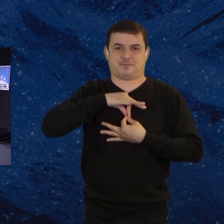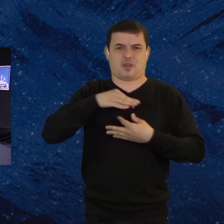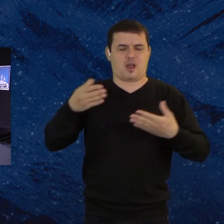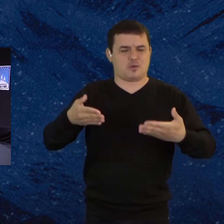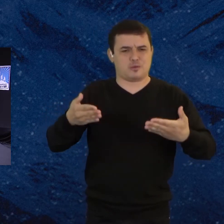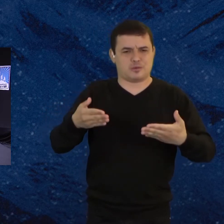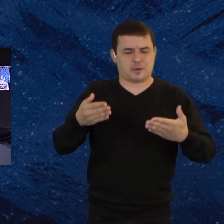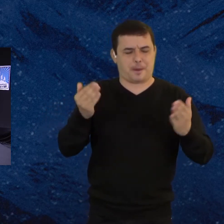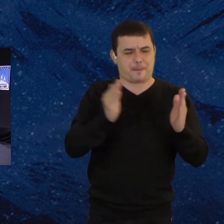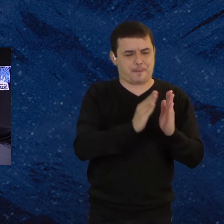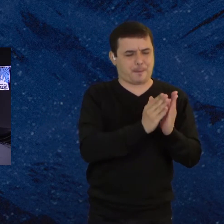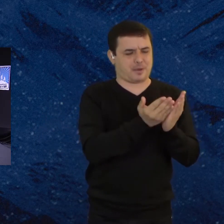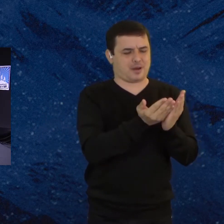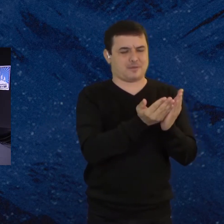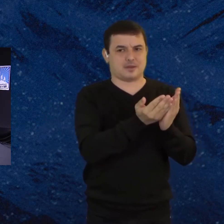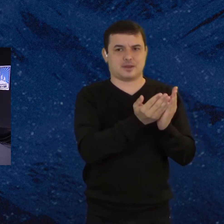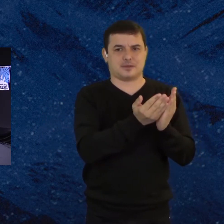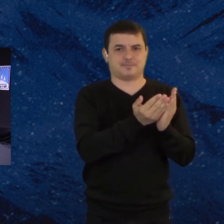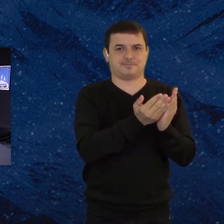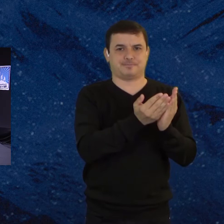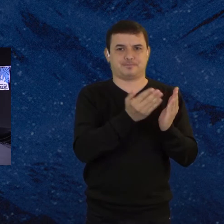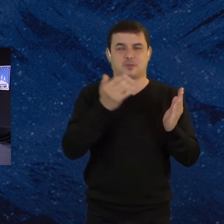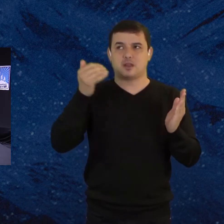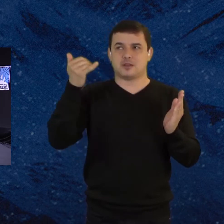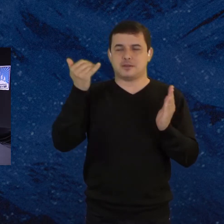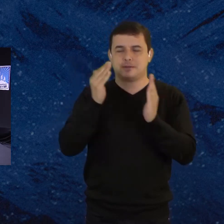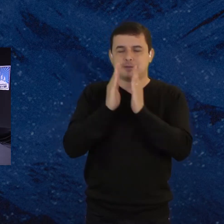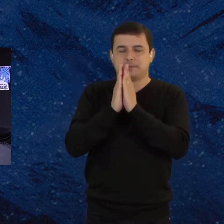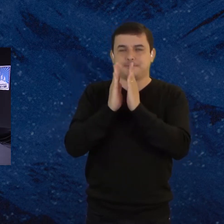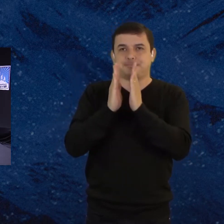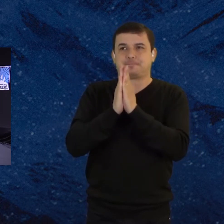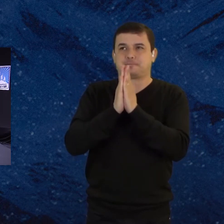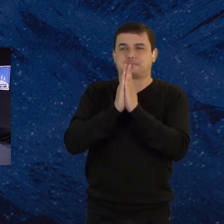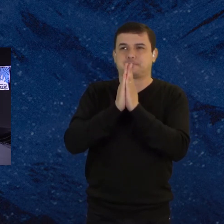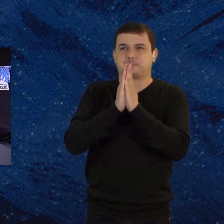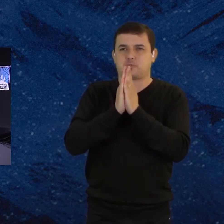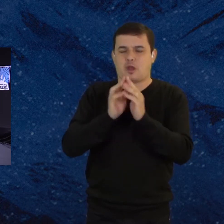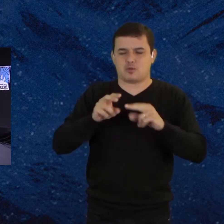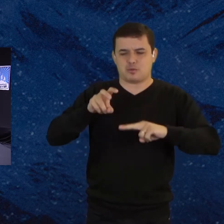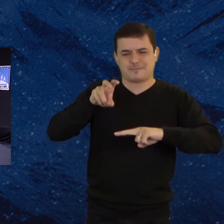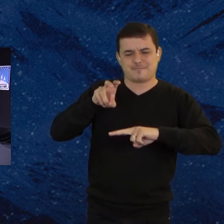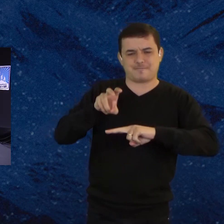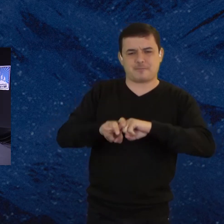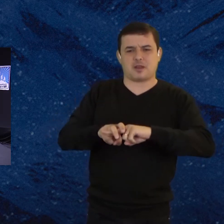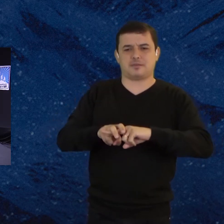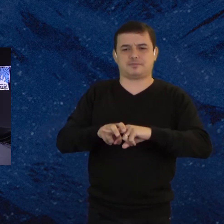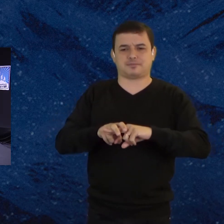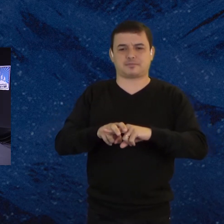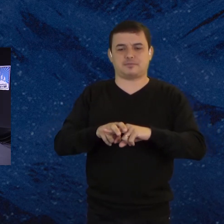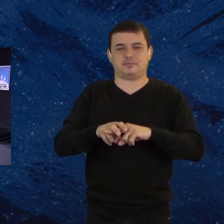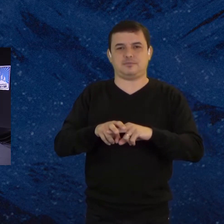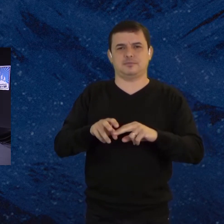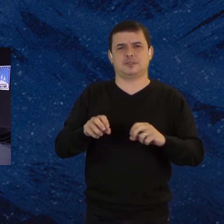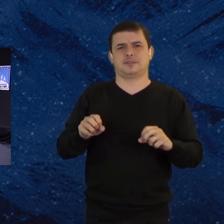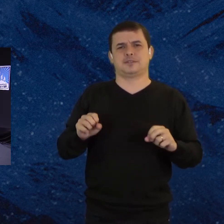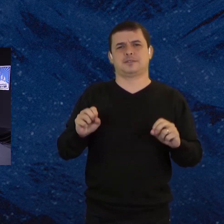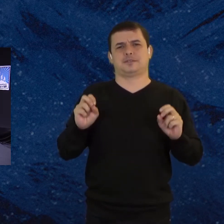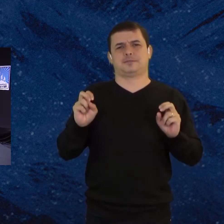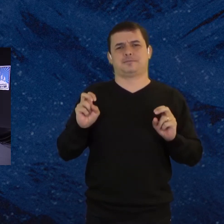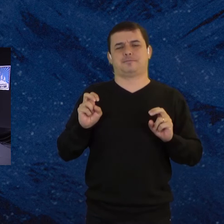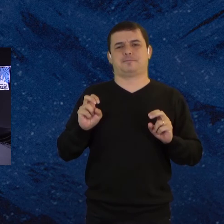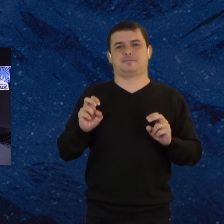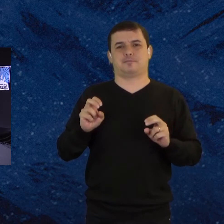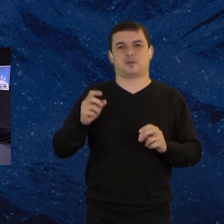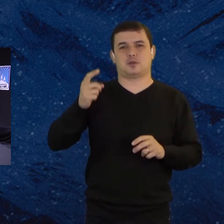em oração, certo? Se ajeita na cadeira, no sofá. Sabia quando você reclina para trás assim?